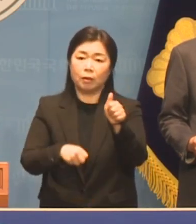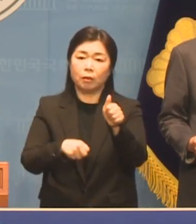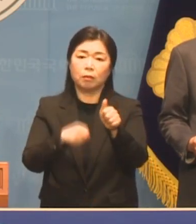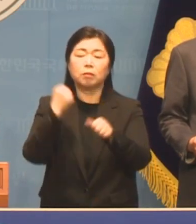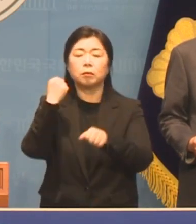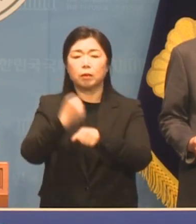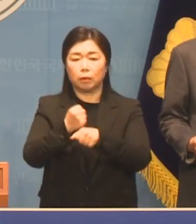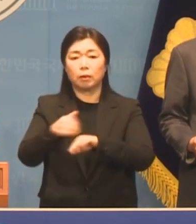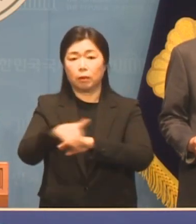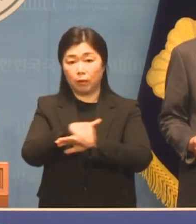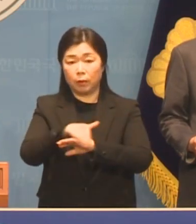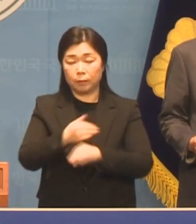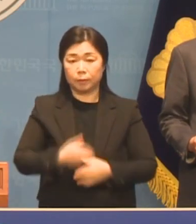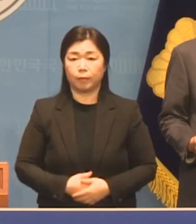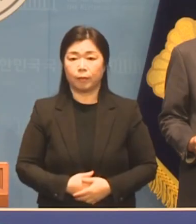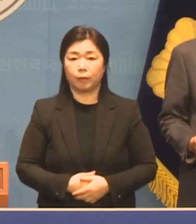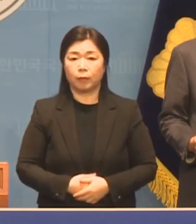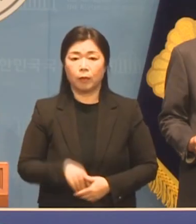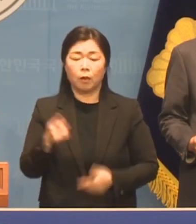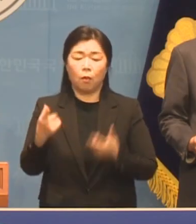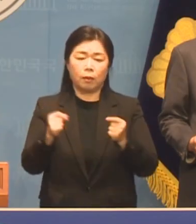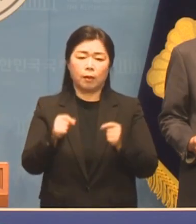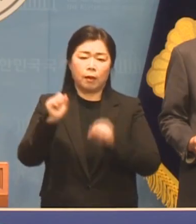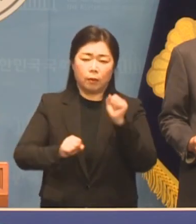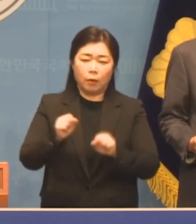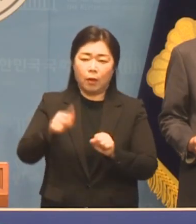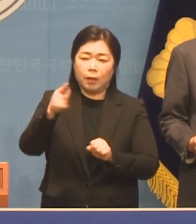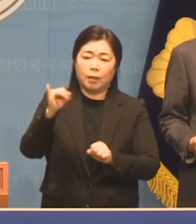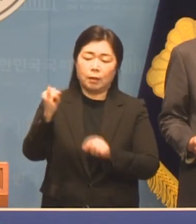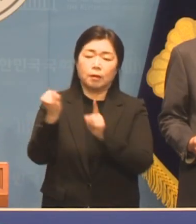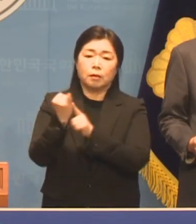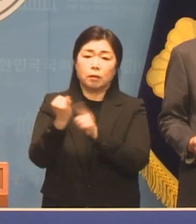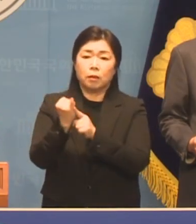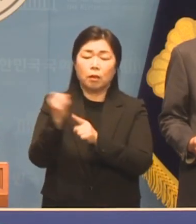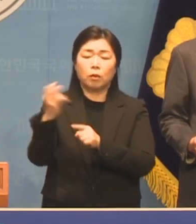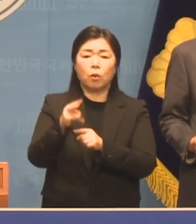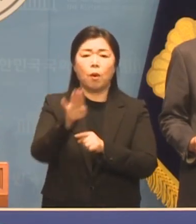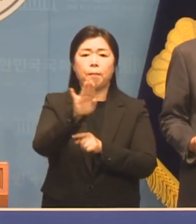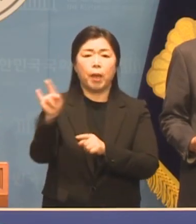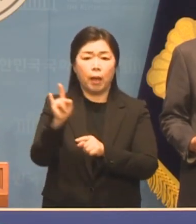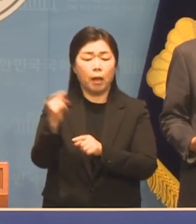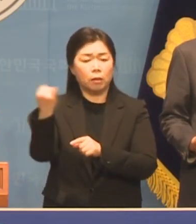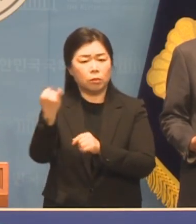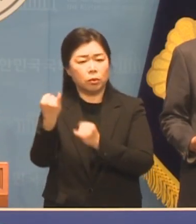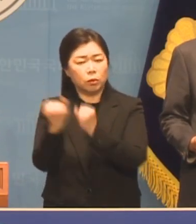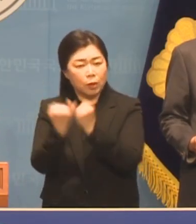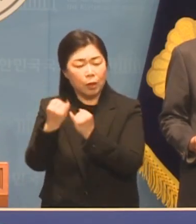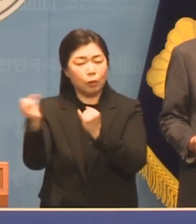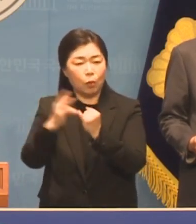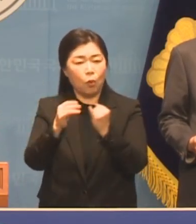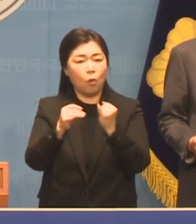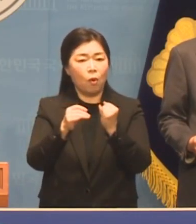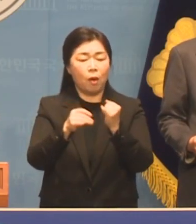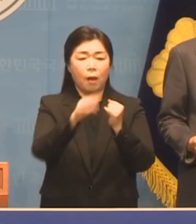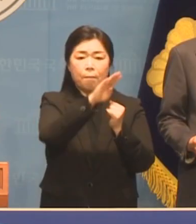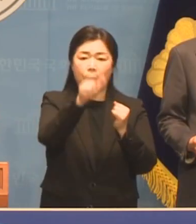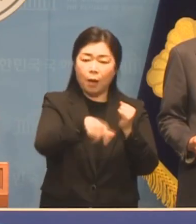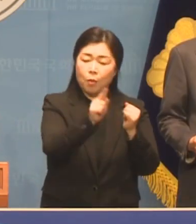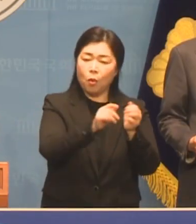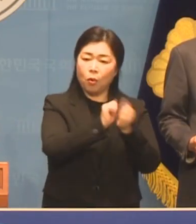했습니다. 이러한 악랄한 짓을 벌인 장수진, 배모 씨 자매, 박모 씨 기업 문서